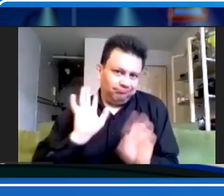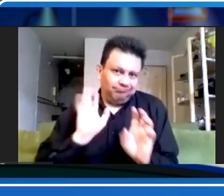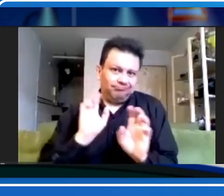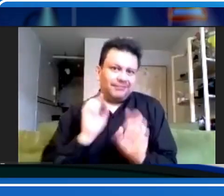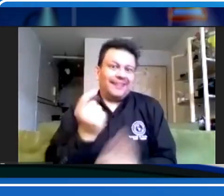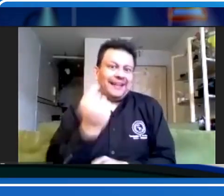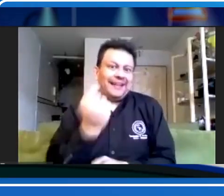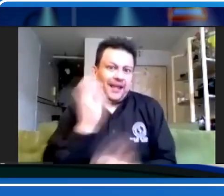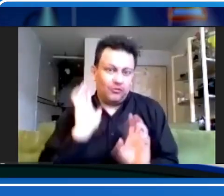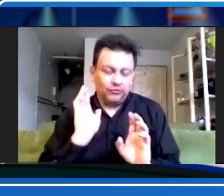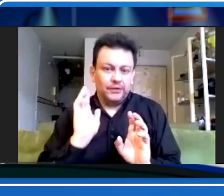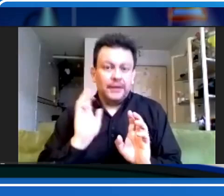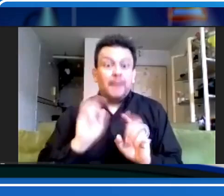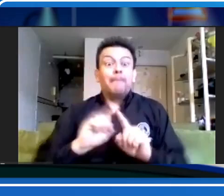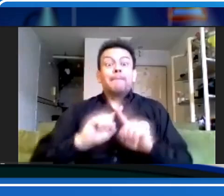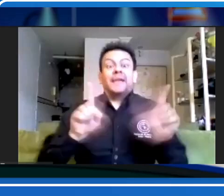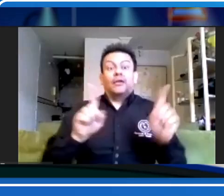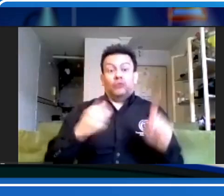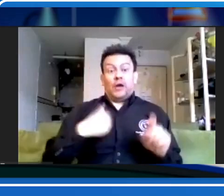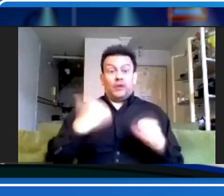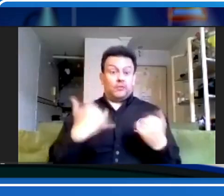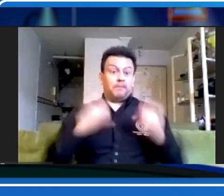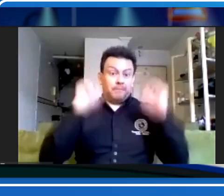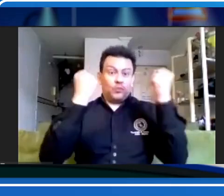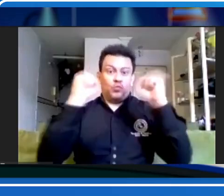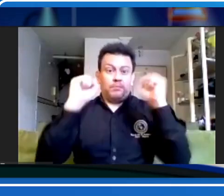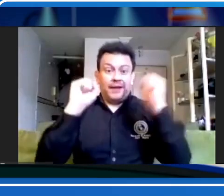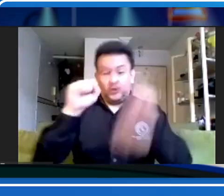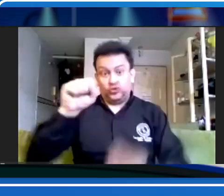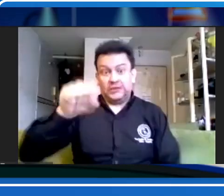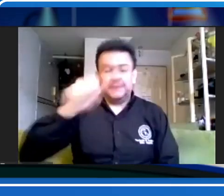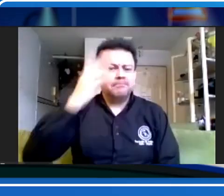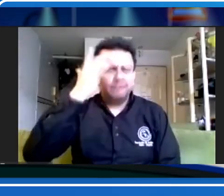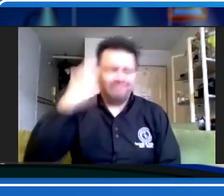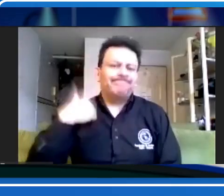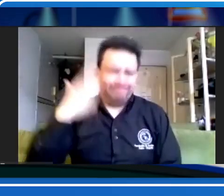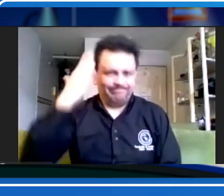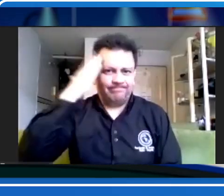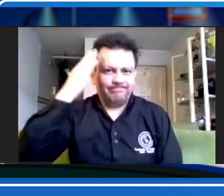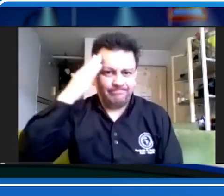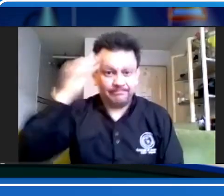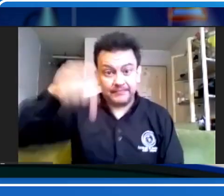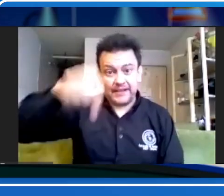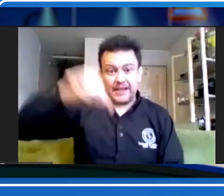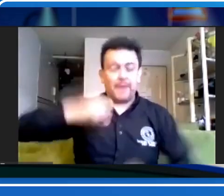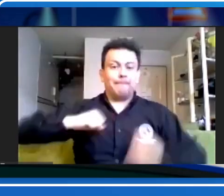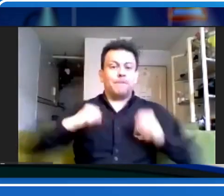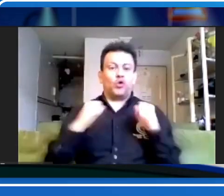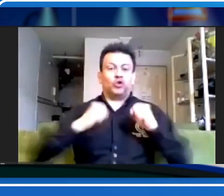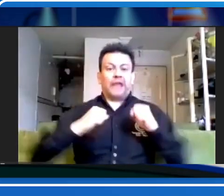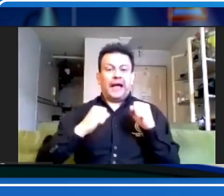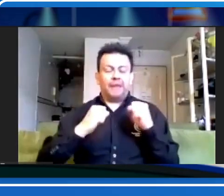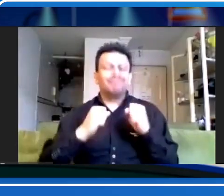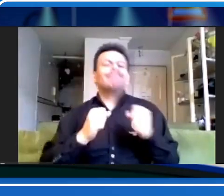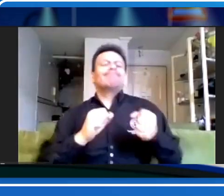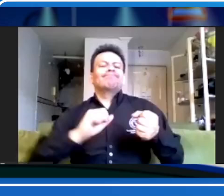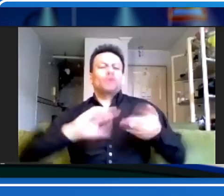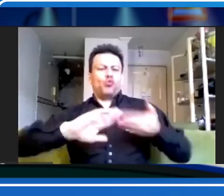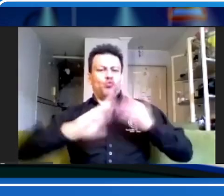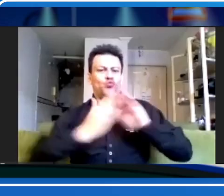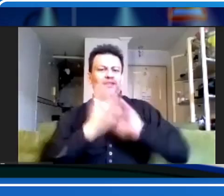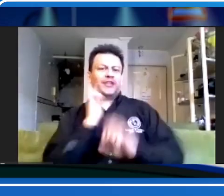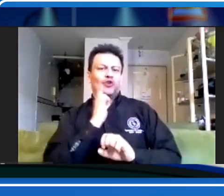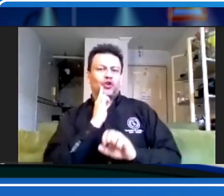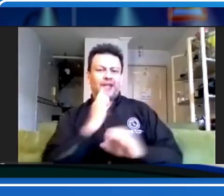perfiles. Entonces, tampoco es que cualquiera vaya a estos espacios. Entonces sí nos preocupa bastante porque en